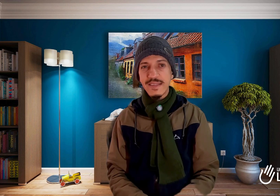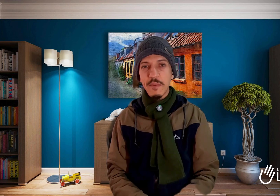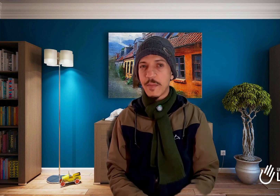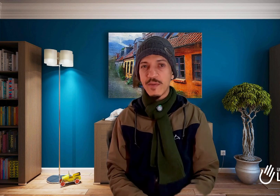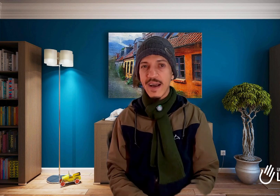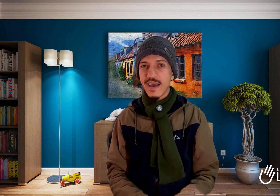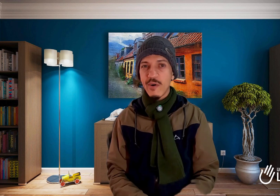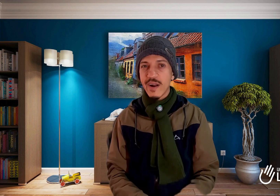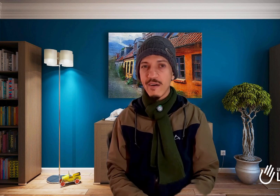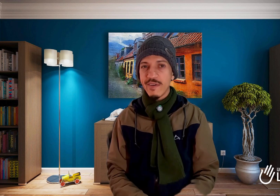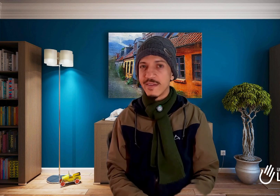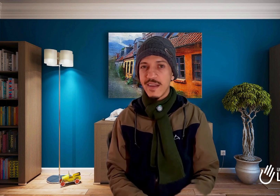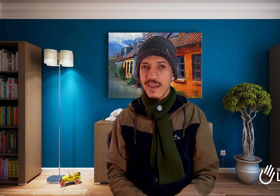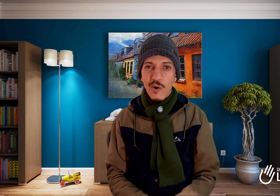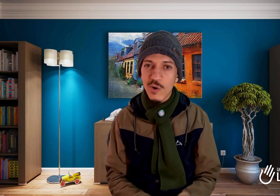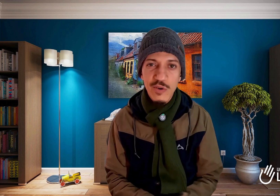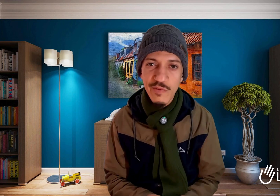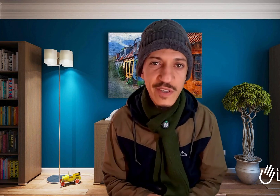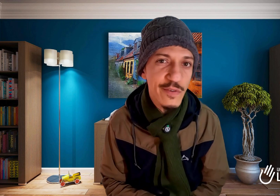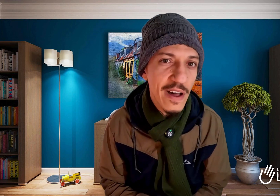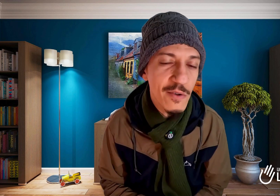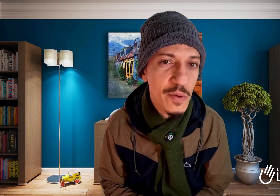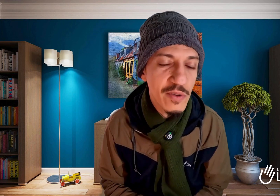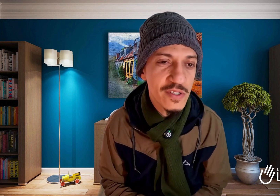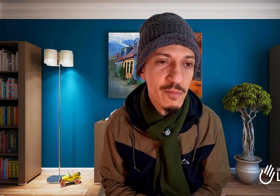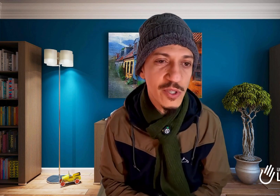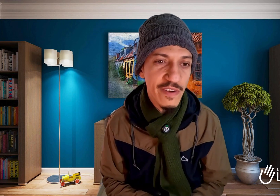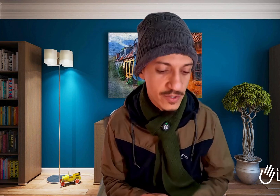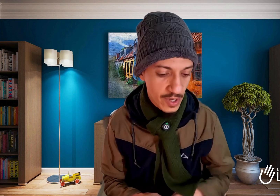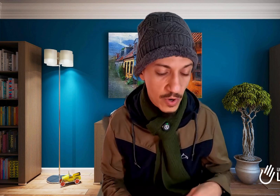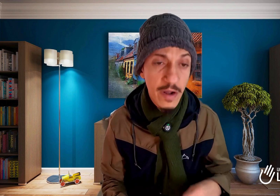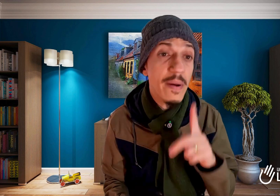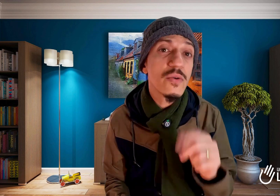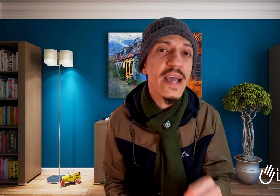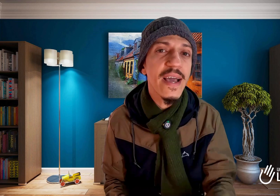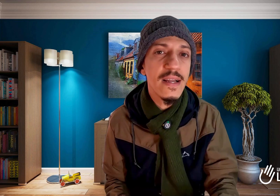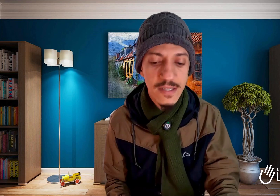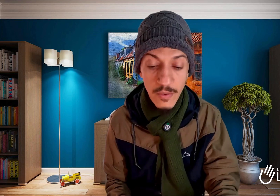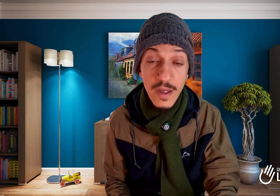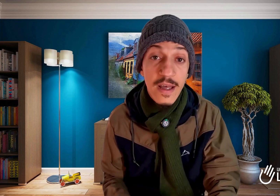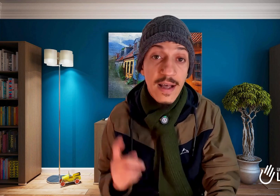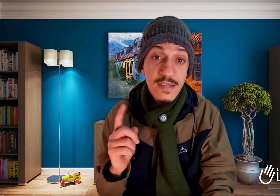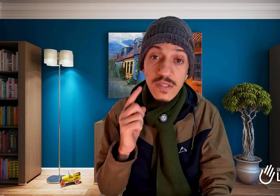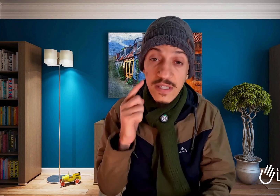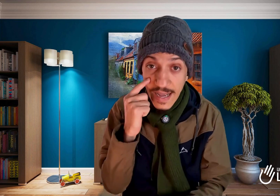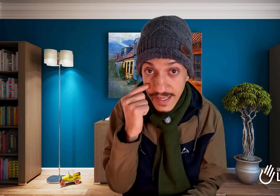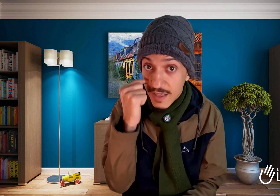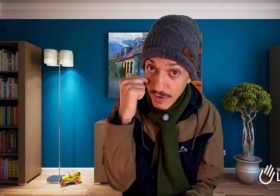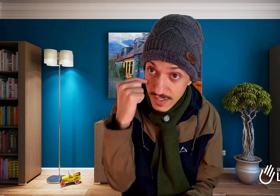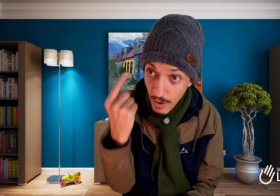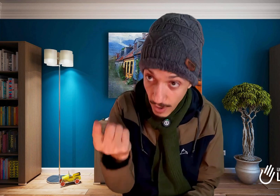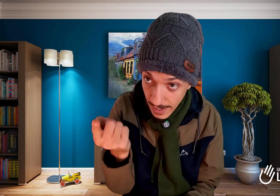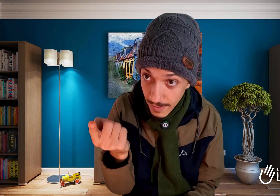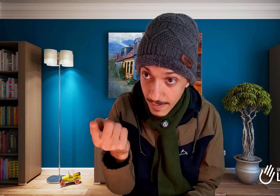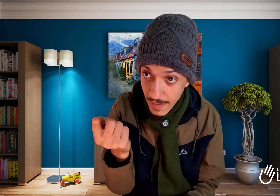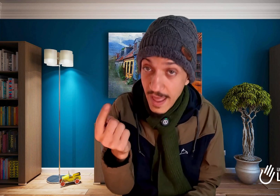para eu dar aqui agora não, velho. Outro vídeo eu falo sobre os de motivação icônica. Mas o que é que eles são? São os sinais em que você olha,